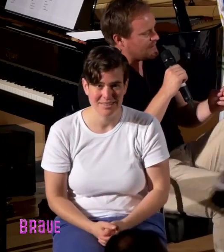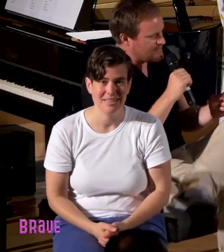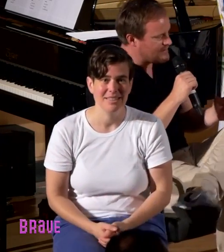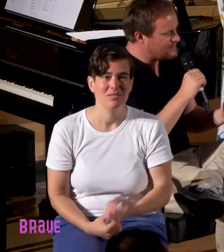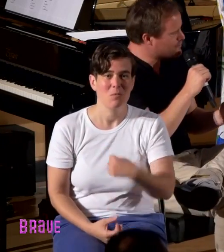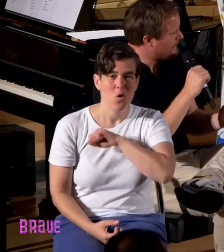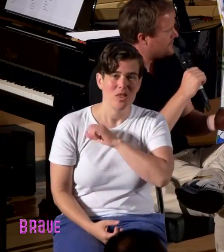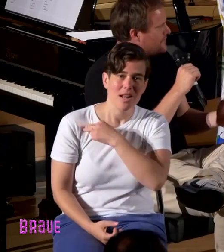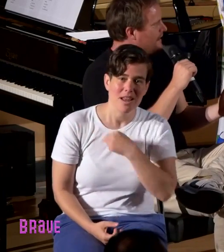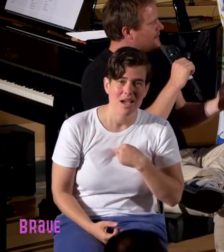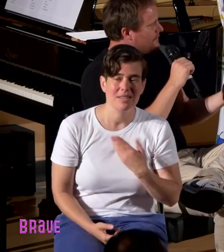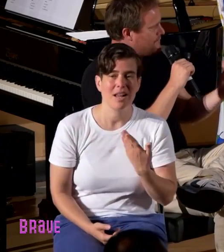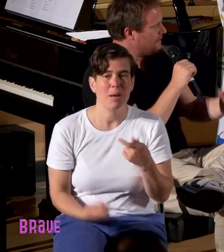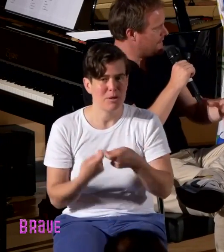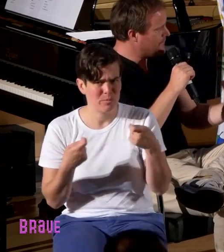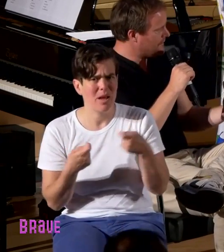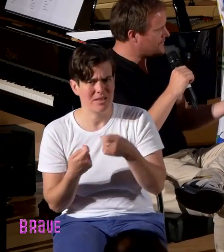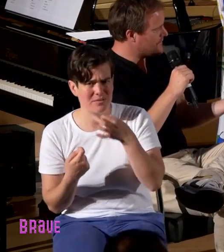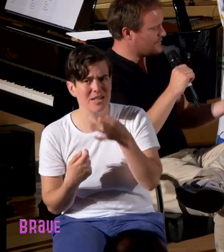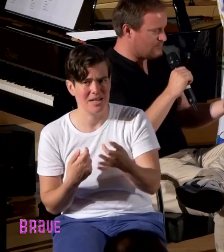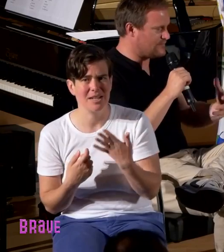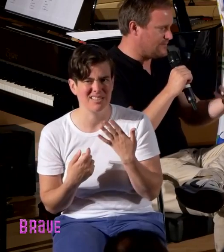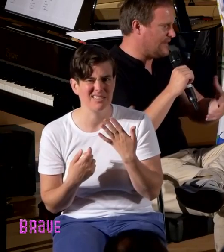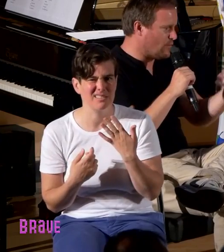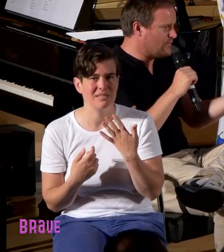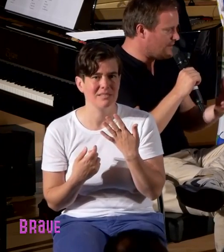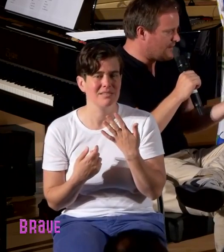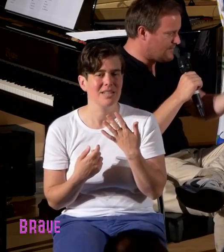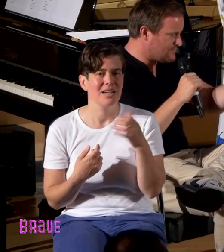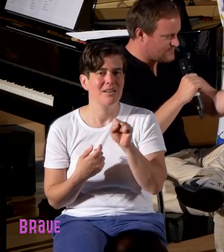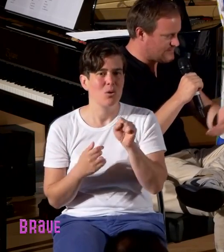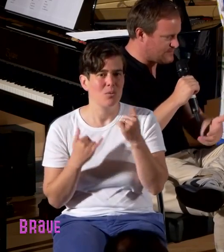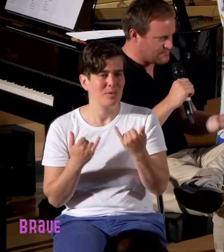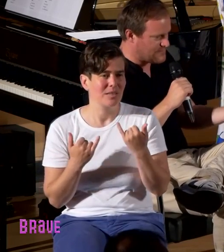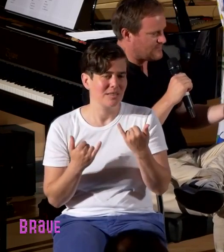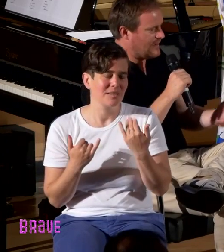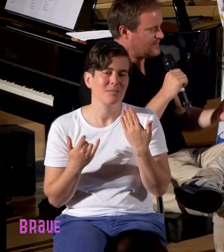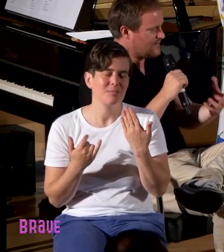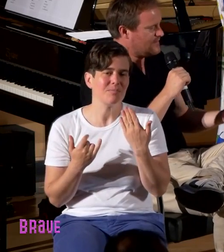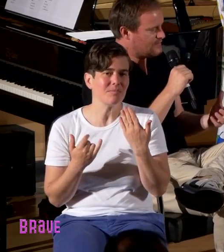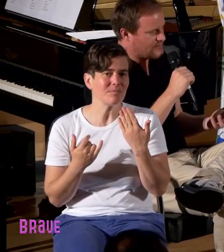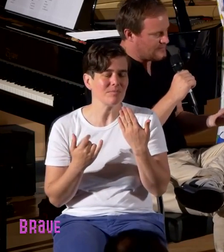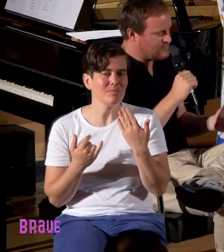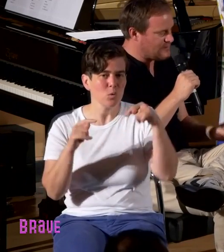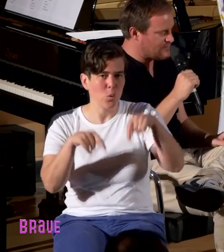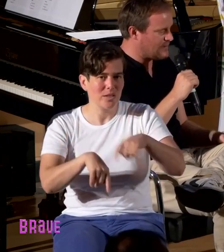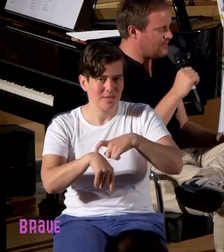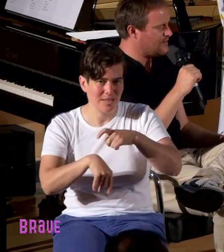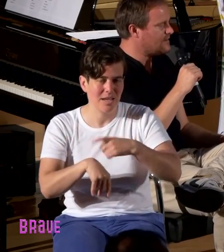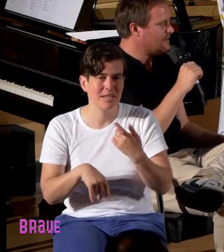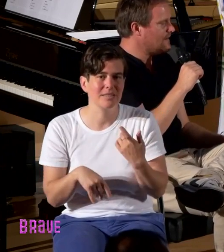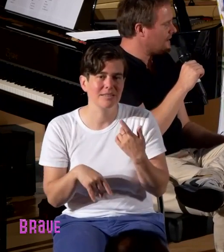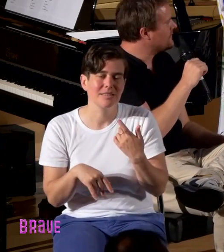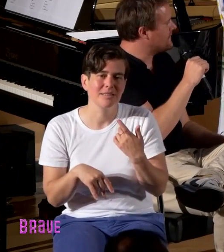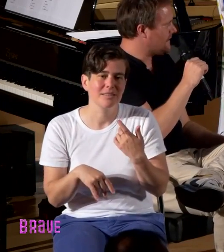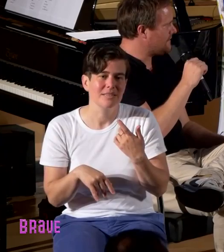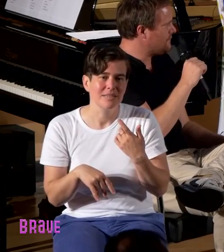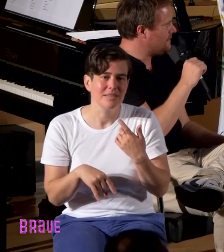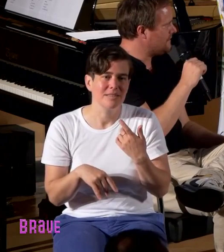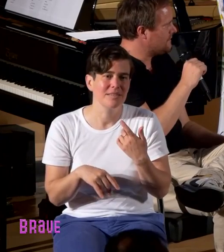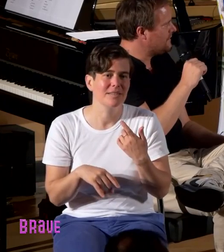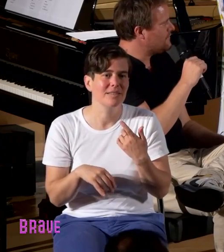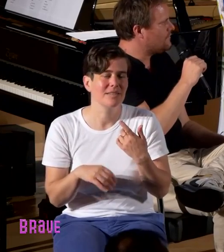das ist aber tatsächlich eine spannende Frage, weil wir leben jetzt, also in unserer Zeit jetzt hier, seitdem wir das machen, haben wir ganz